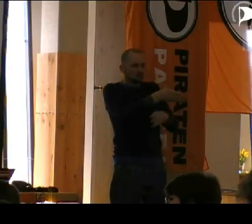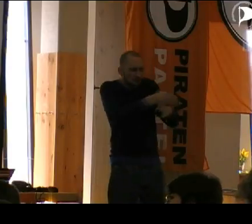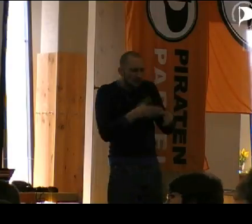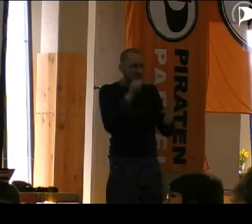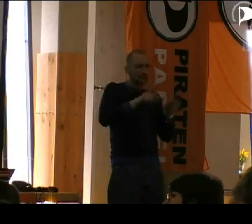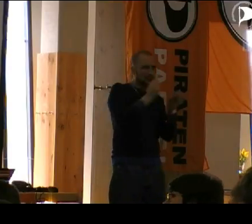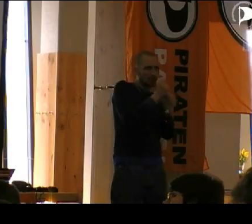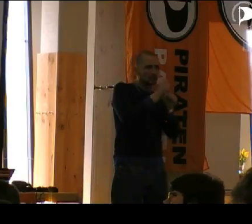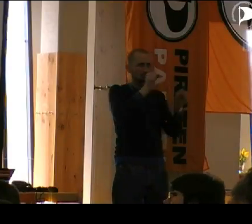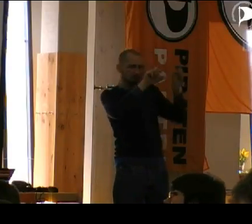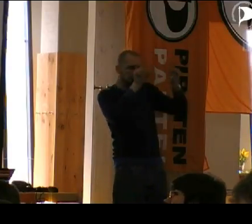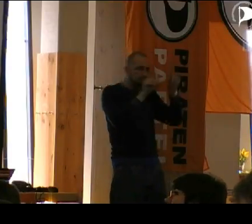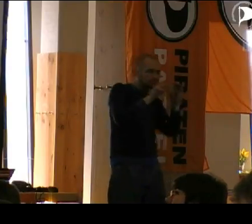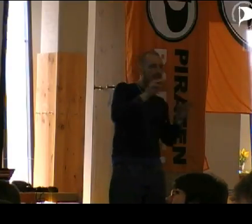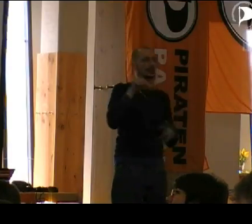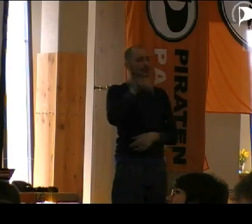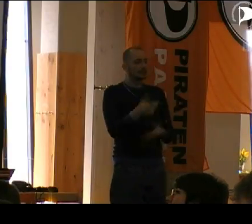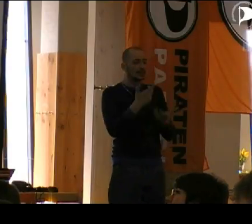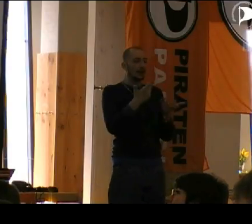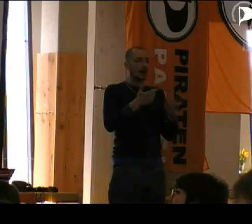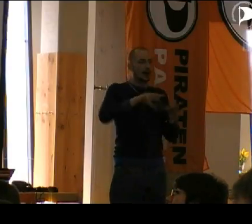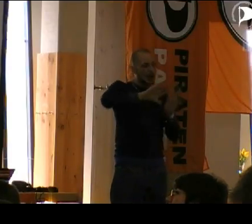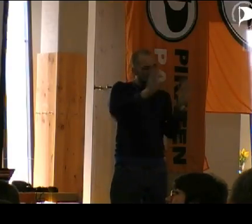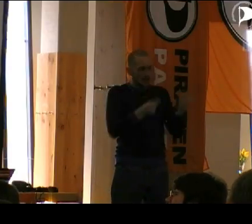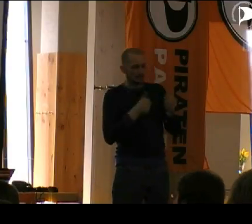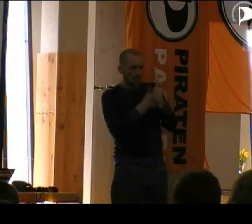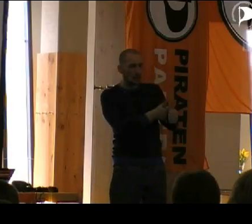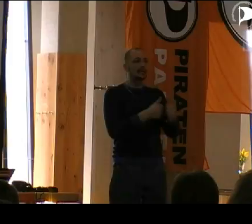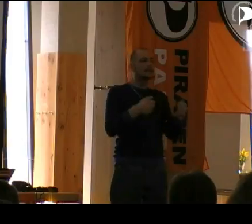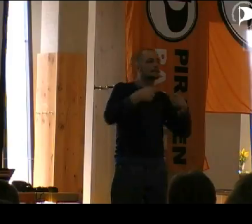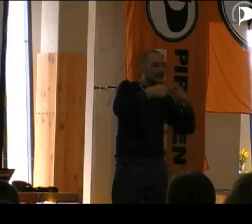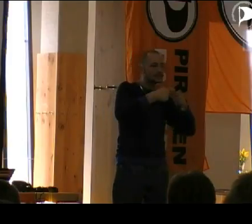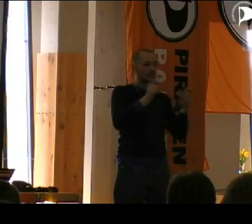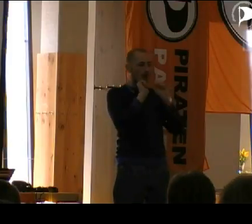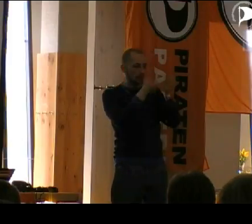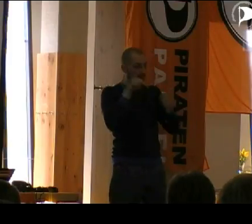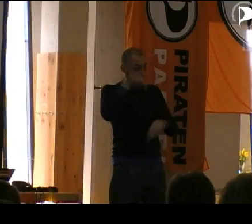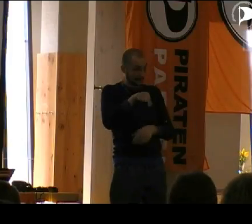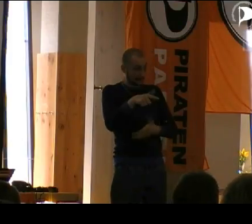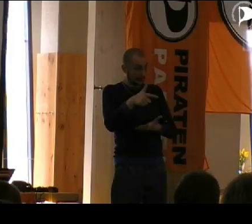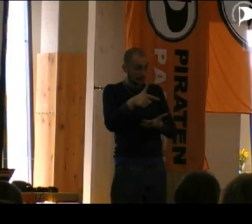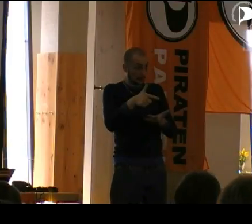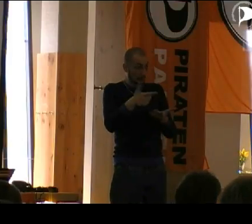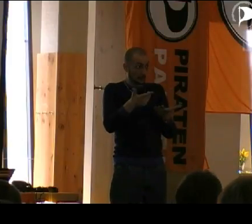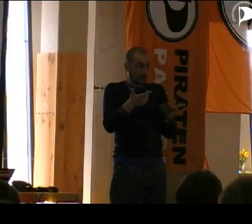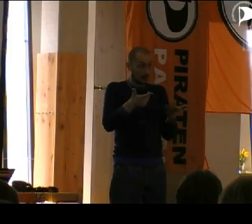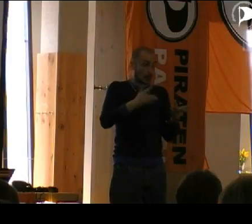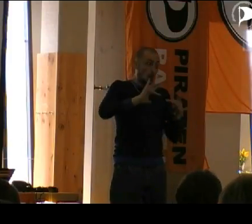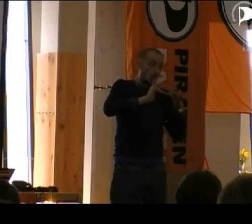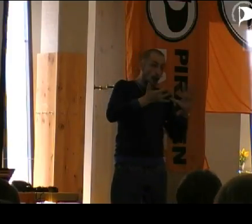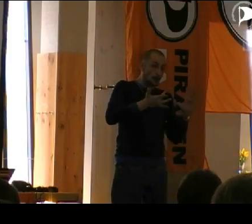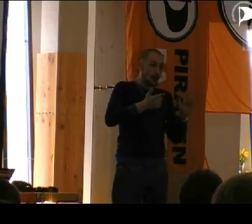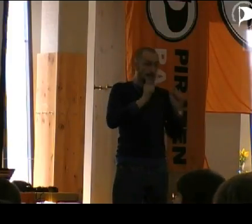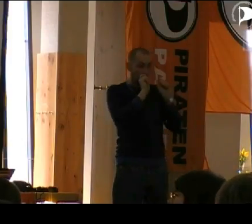großteil der darauf folgenden mitgliedsanträge dann glücklicherweise auch online insgesamt